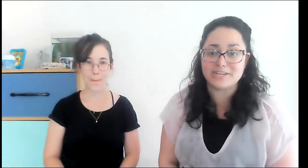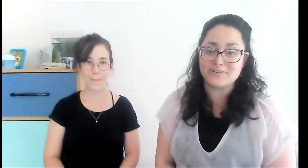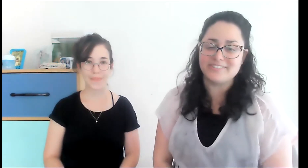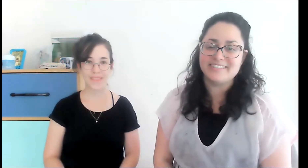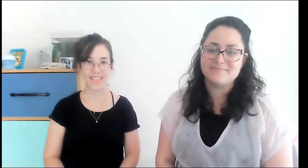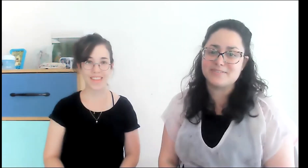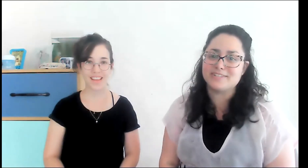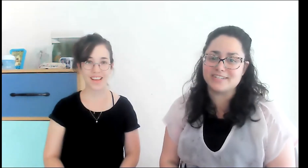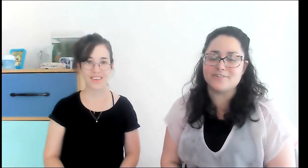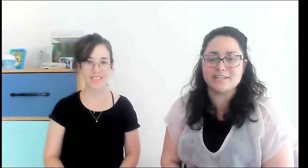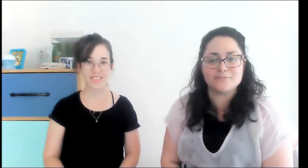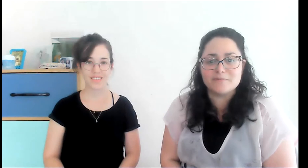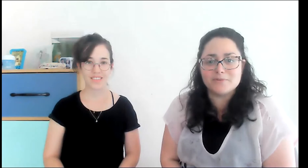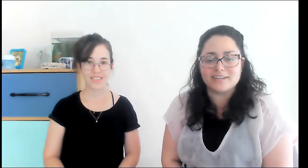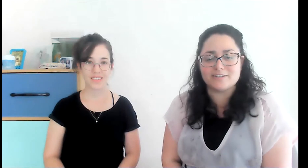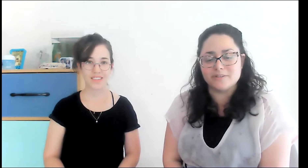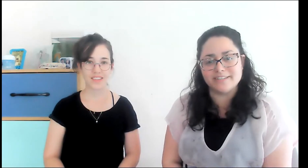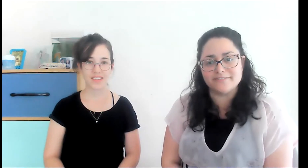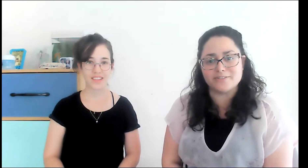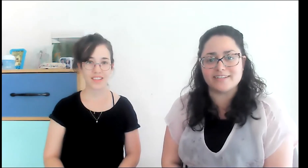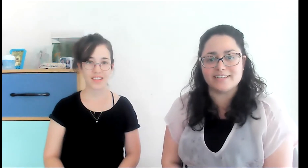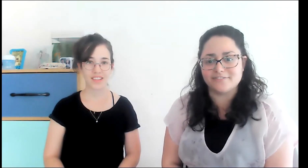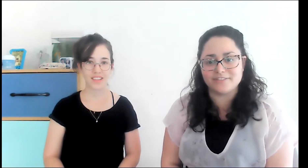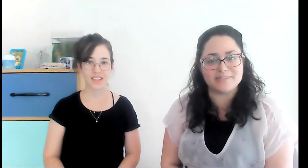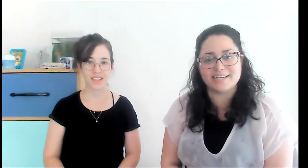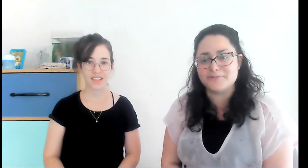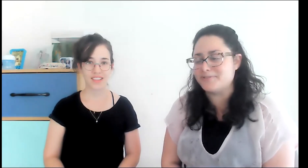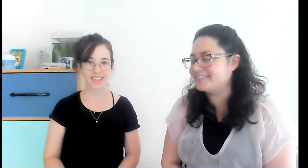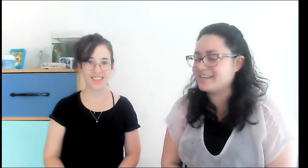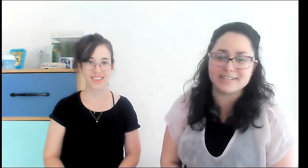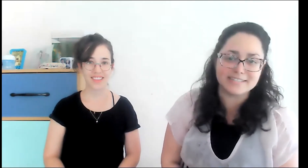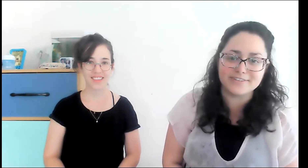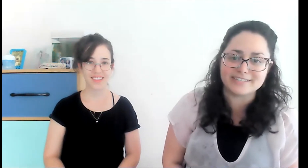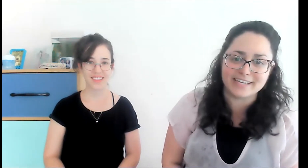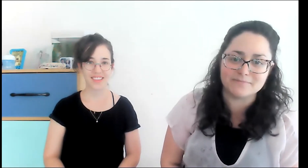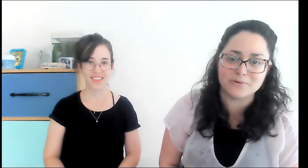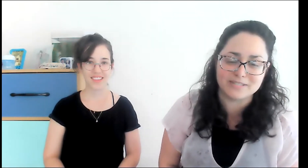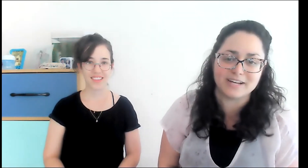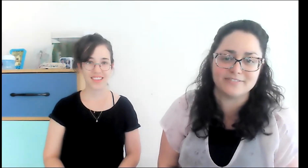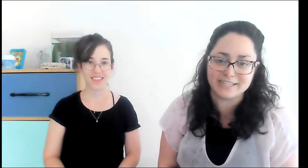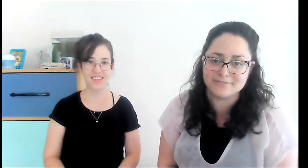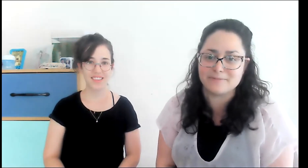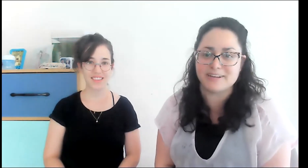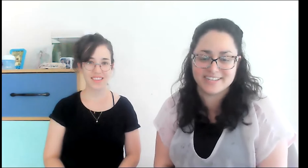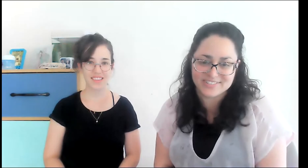שלו בשביל שיבואו אלינו ימים יותר רגועים ויותר כיפים, שיהיה לנו נעים לצאת ולשחק בחוץ עם החברים ולהיפגש.